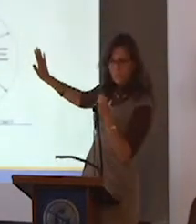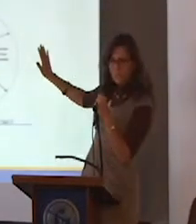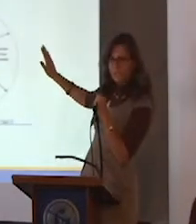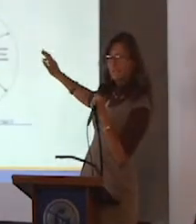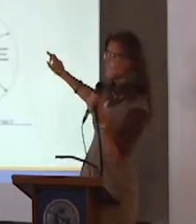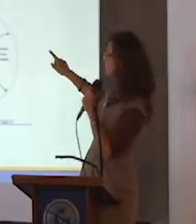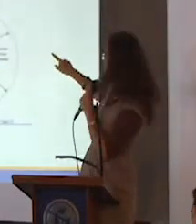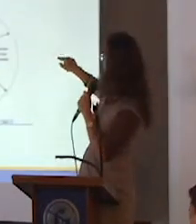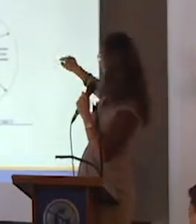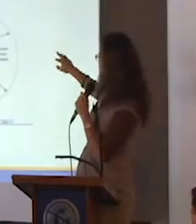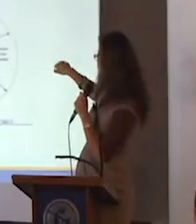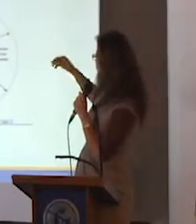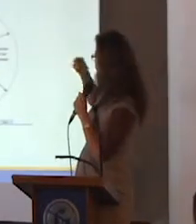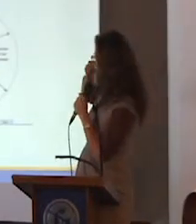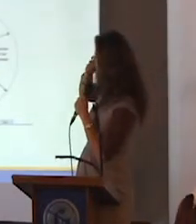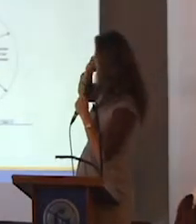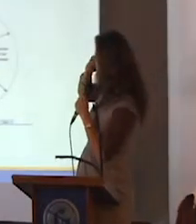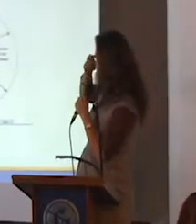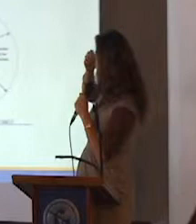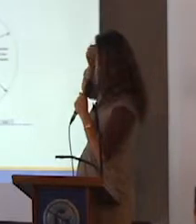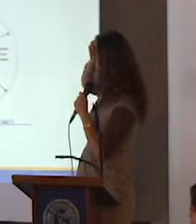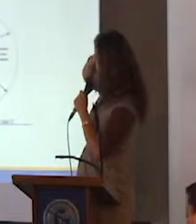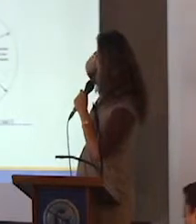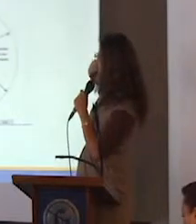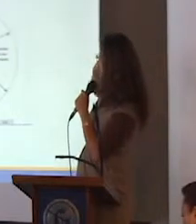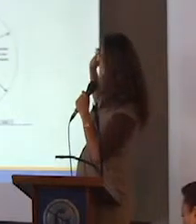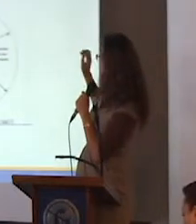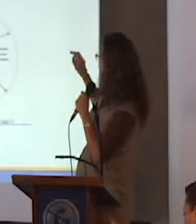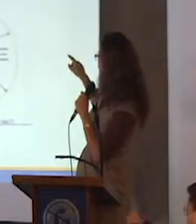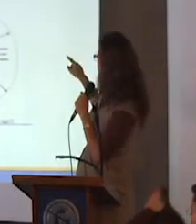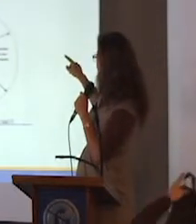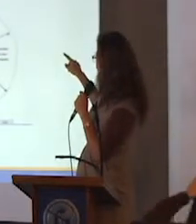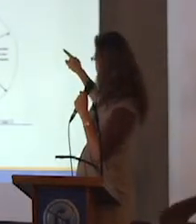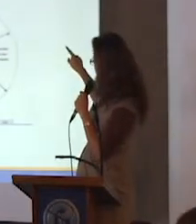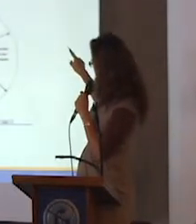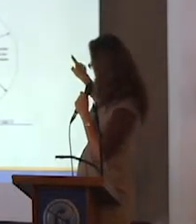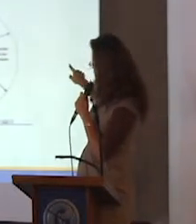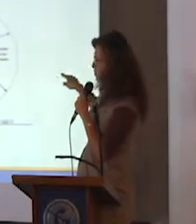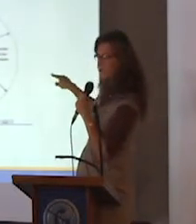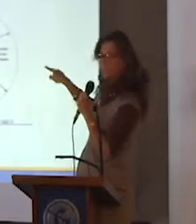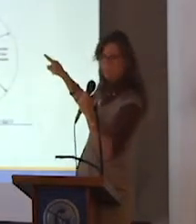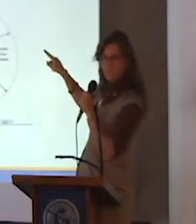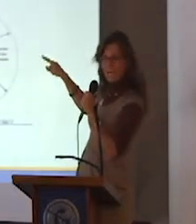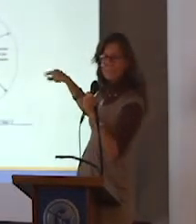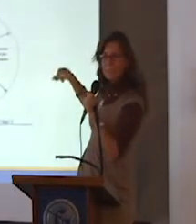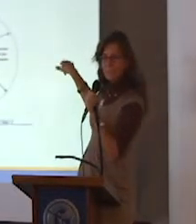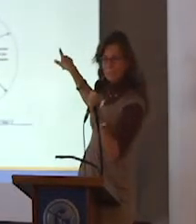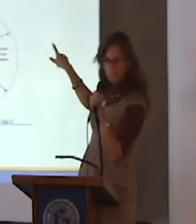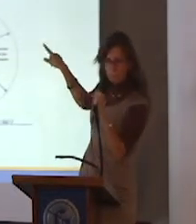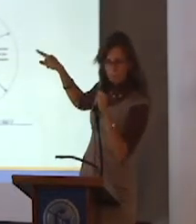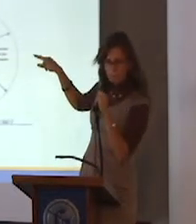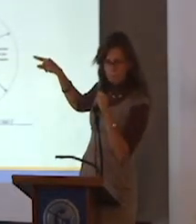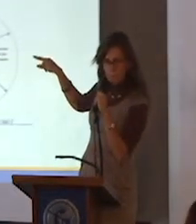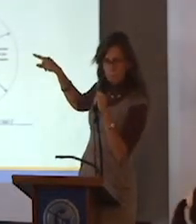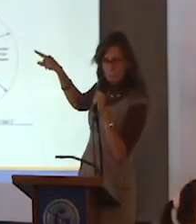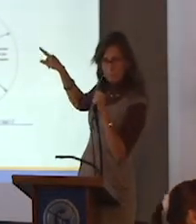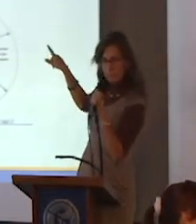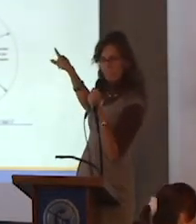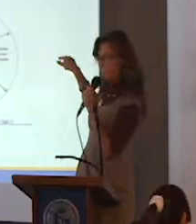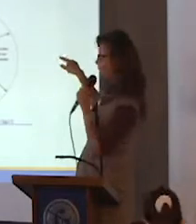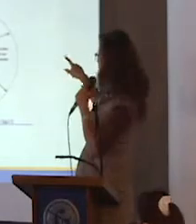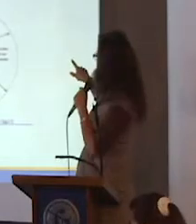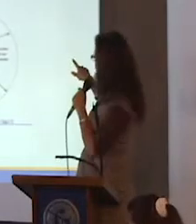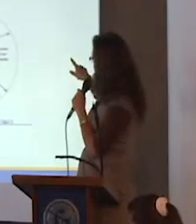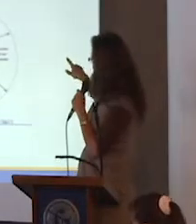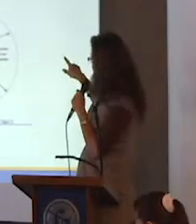Estas clasificaciones que ya en el plano mostraban los conceptos, las concepciones, ¿sí?,